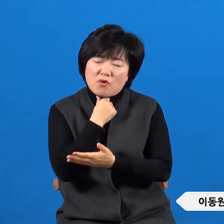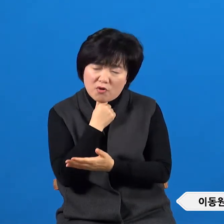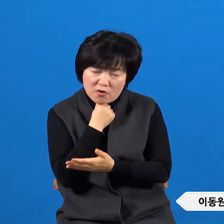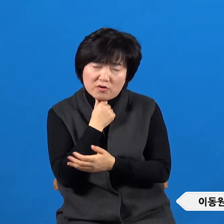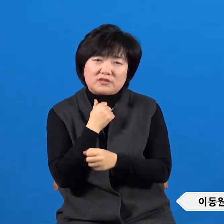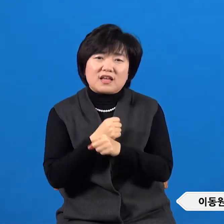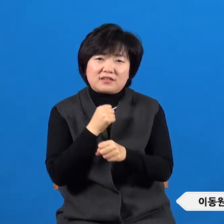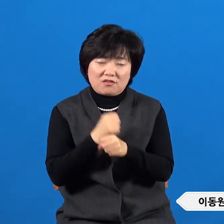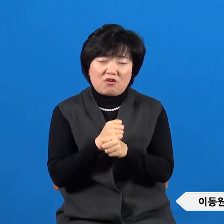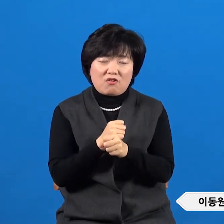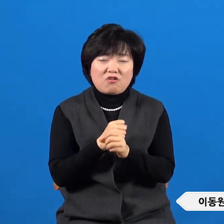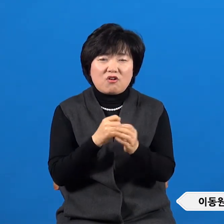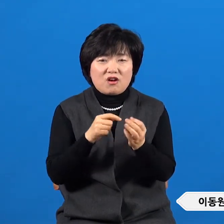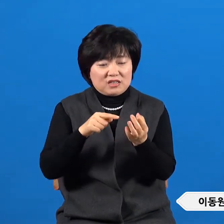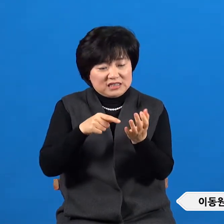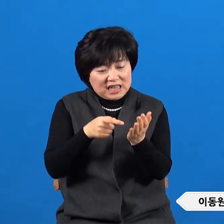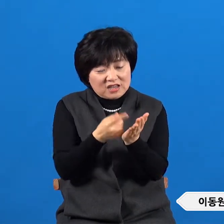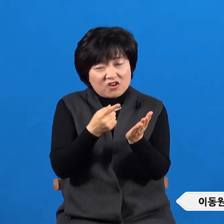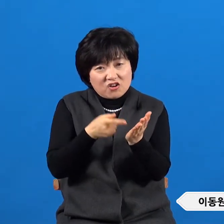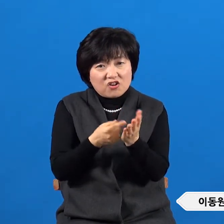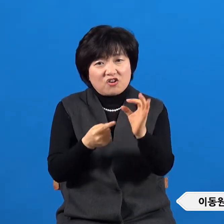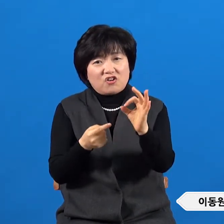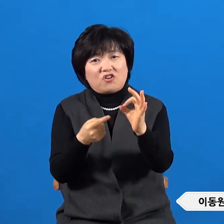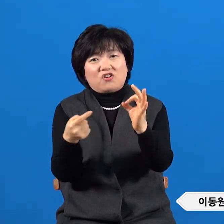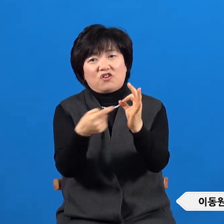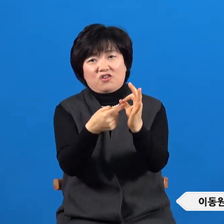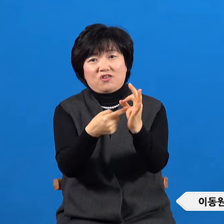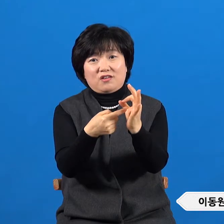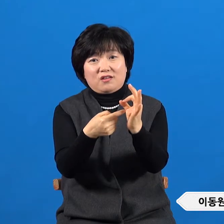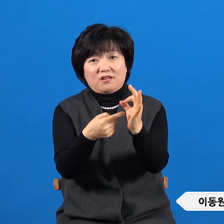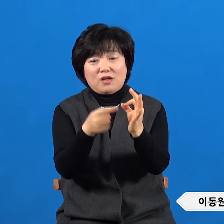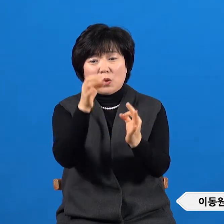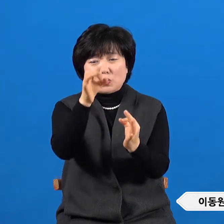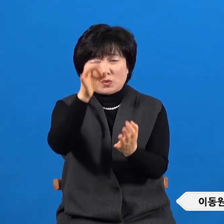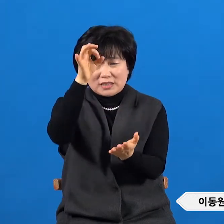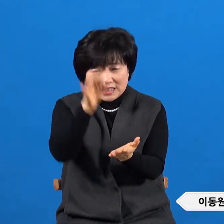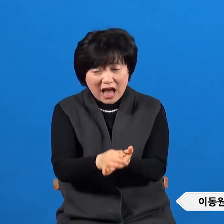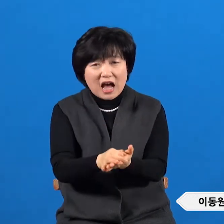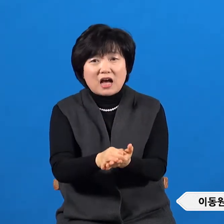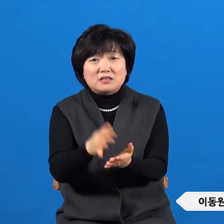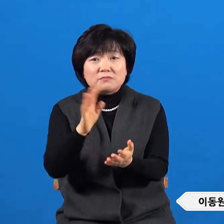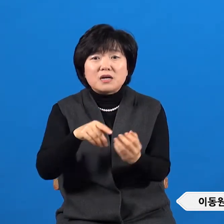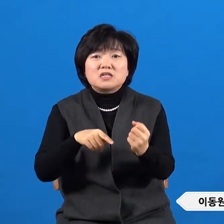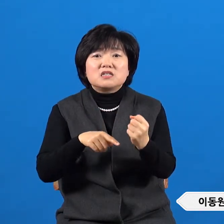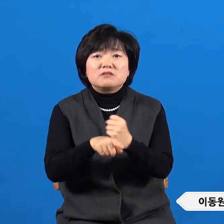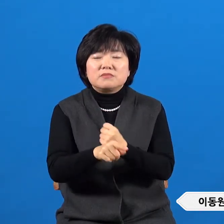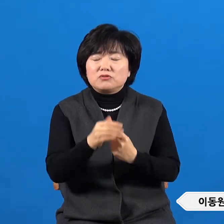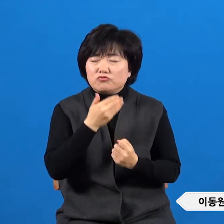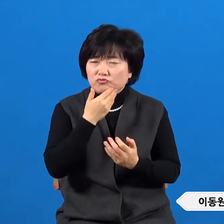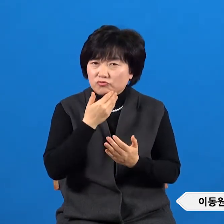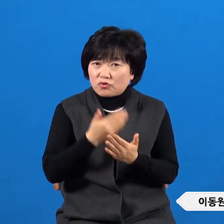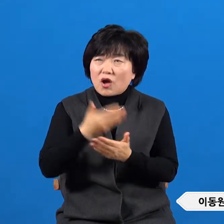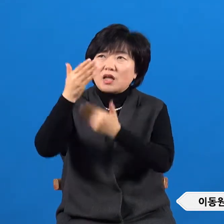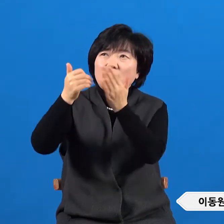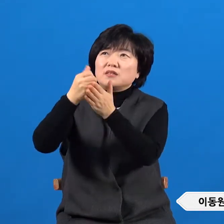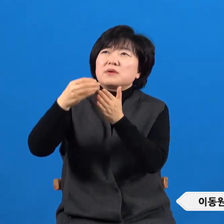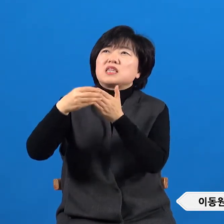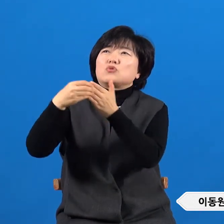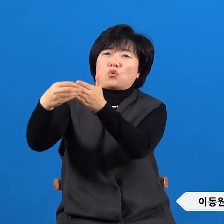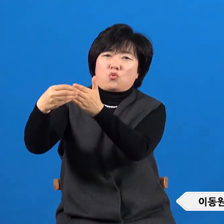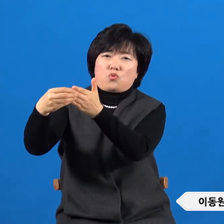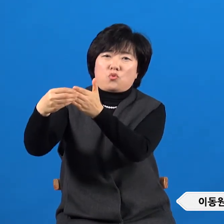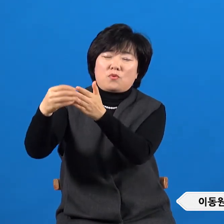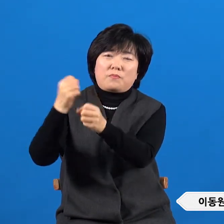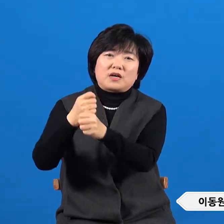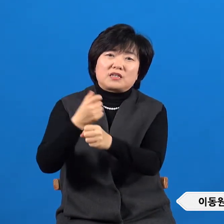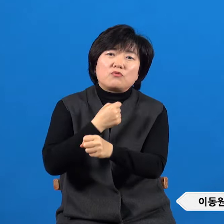열망으로 새긴 것이라고 합니다. 그것을 바쳤단 말이죠. 그러니까 돈의 가치는 없지만 의미는 매우 중요한 것이에요.